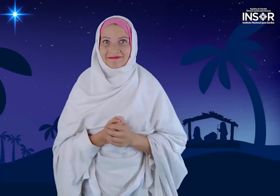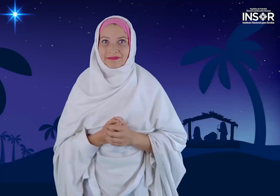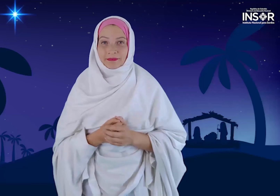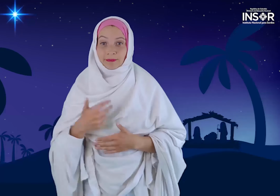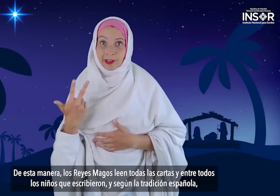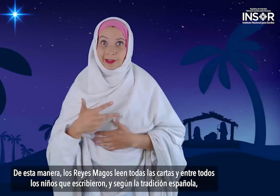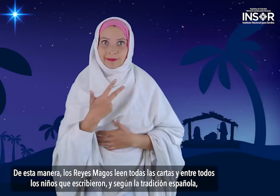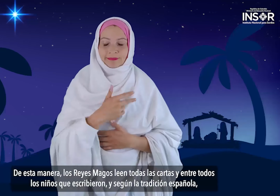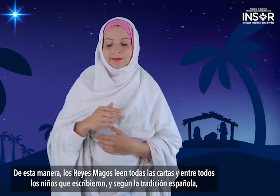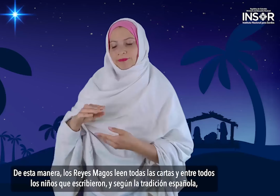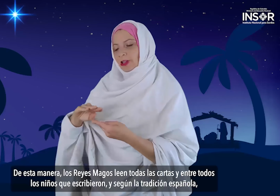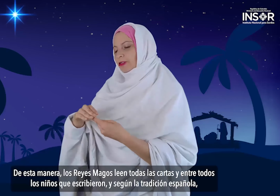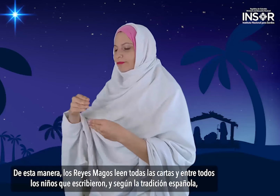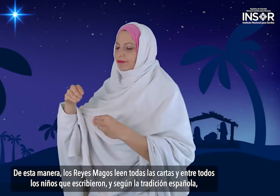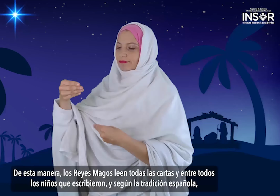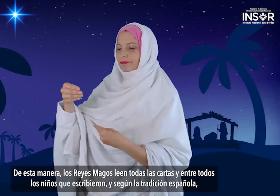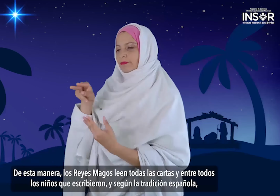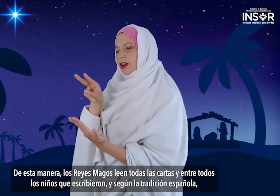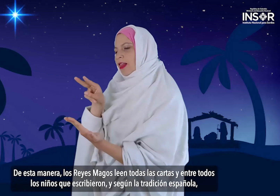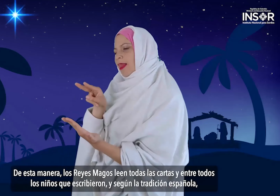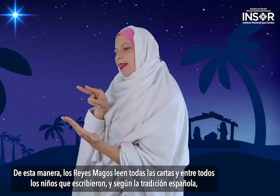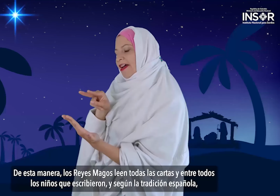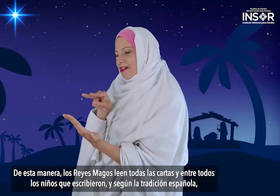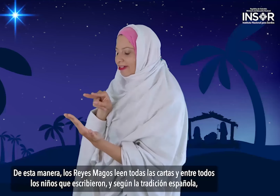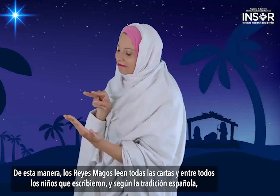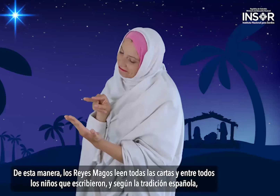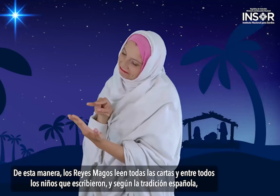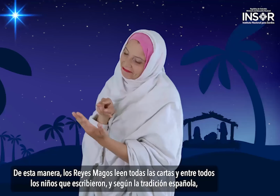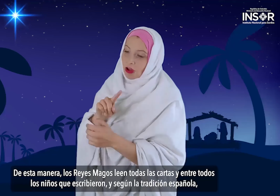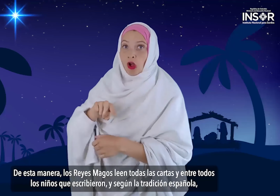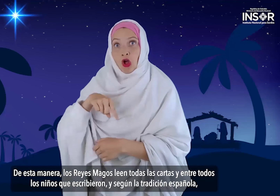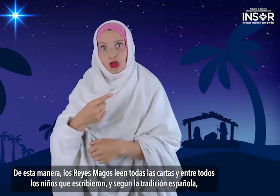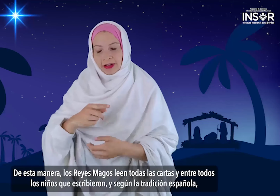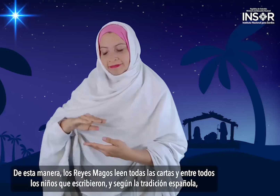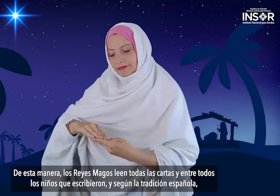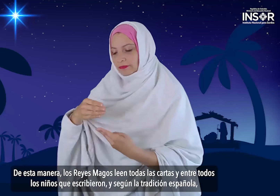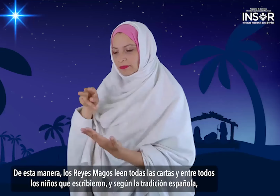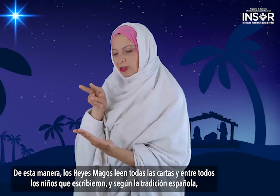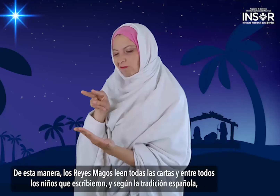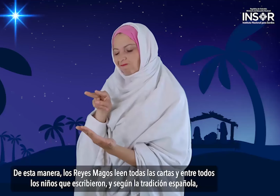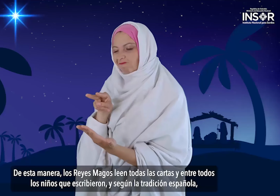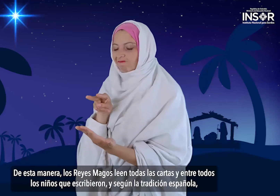de esta manera, los reyes magos leen todas las cartas.